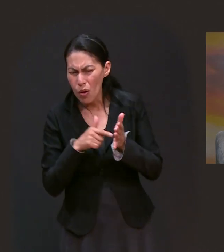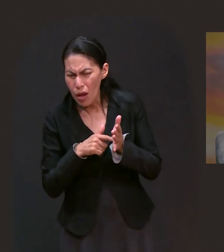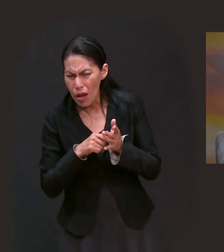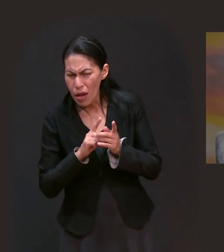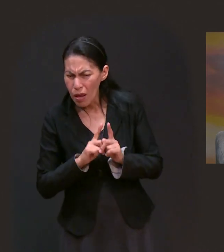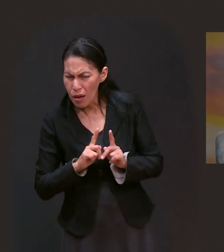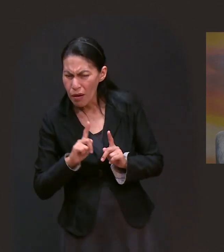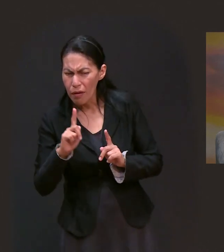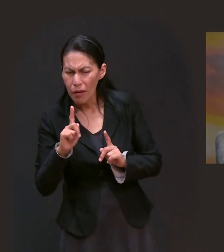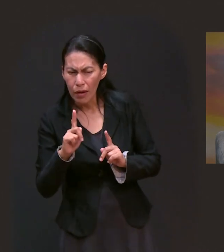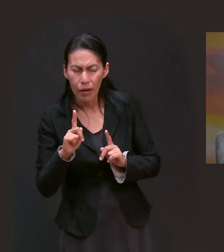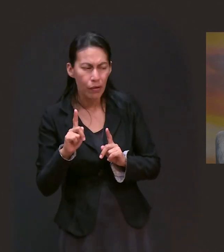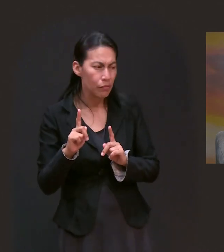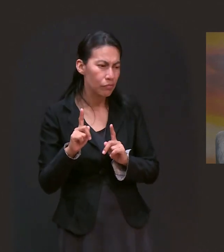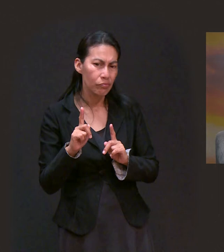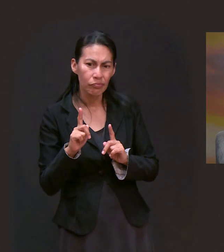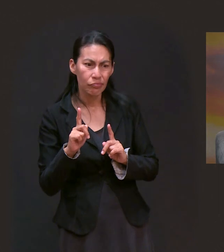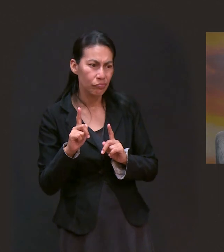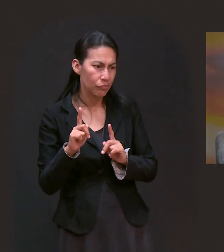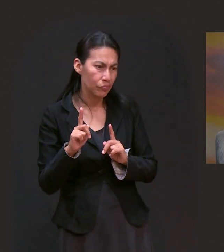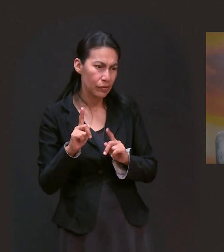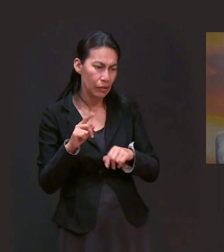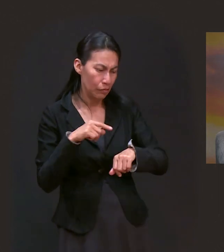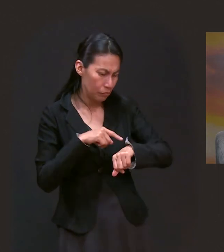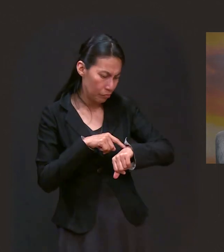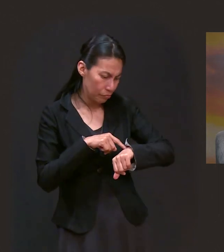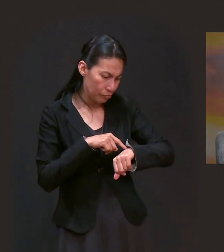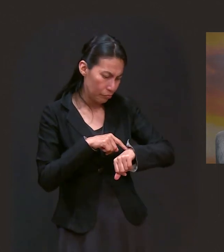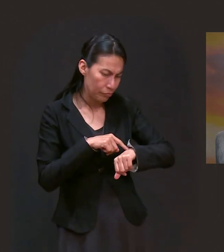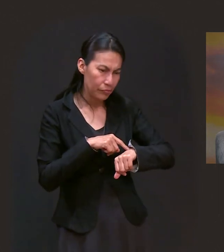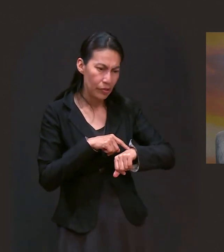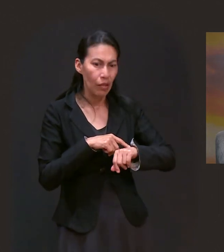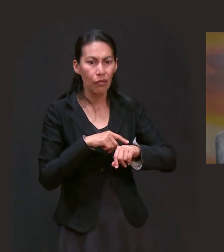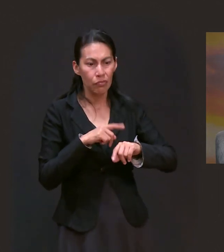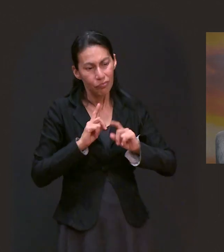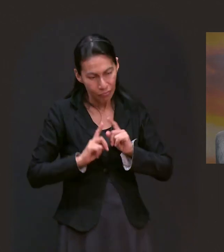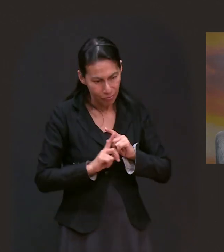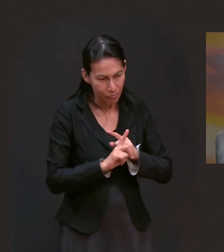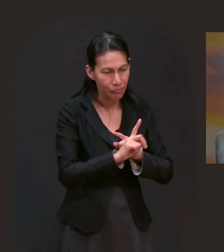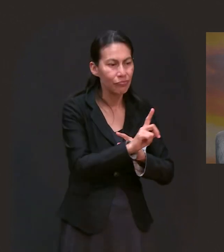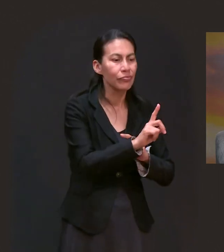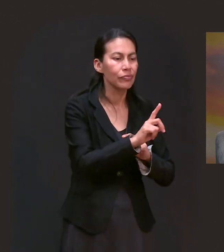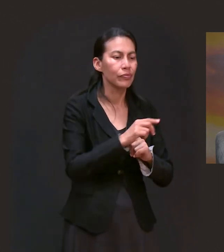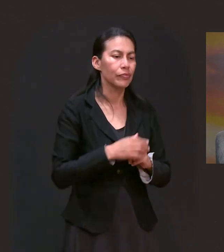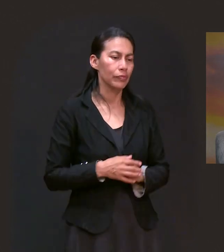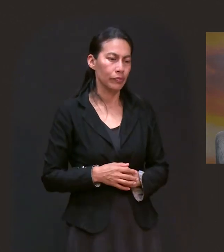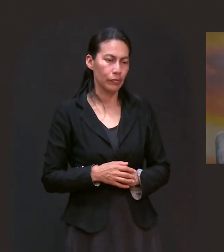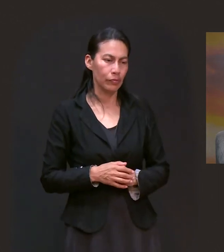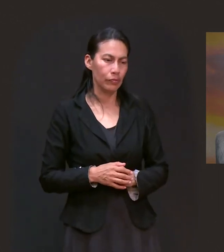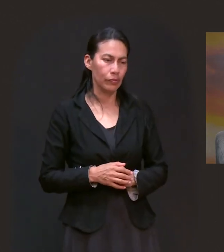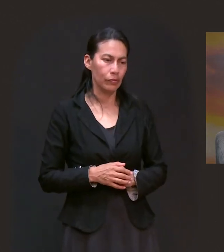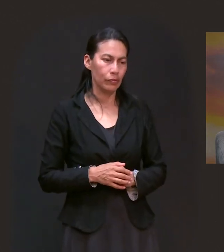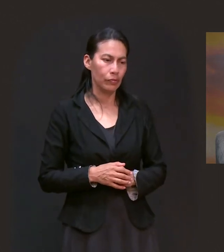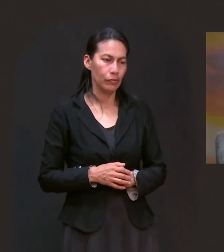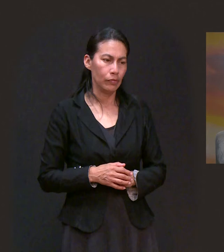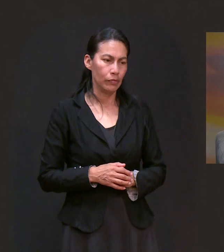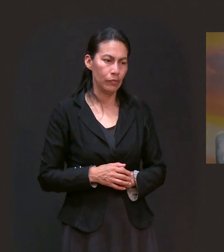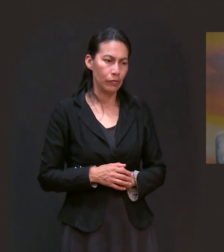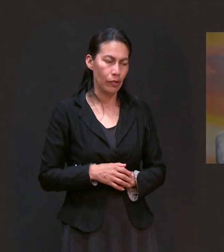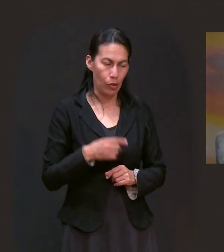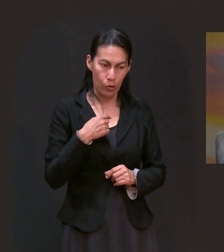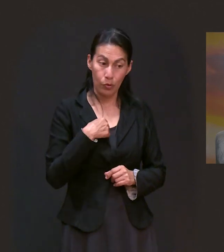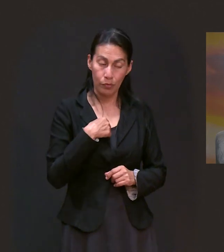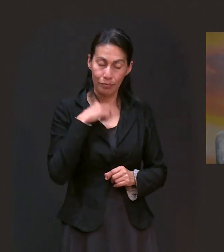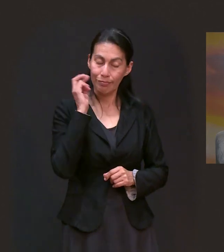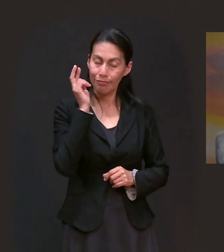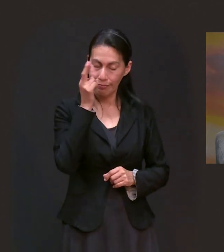otra otra gestión y decidí irme para allá cuando me dijeron a tal hora la entrevista ok voy